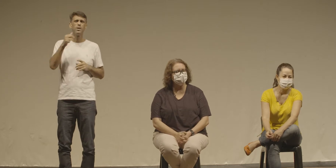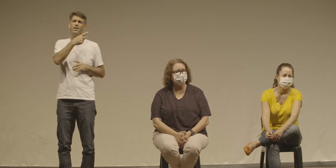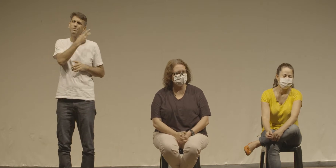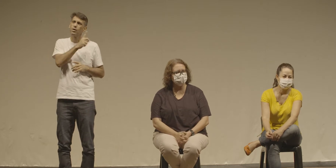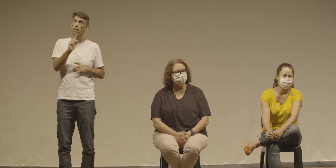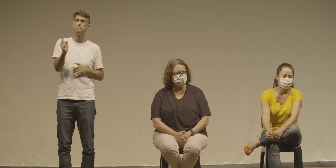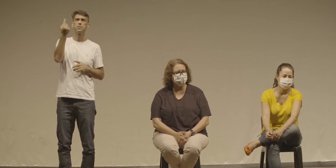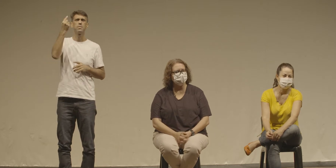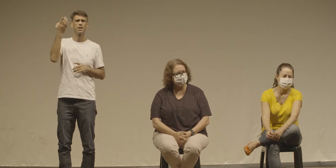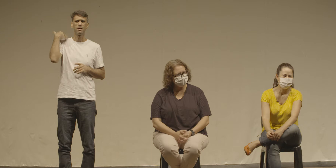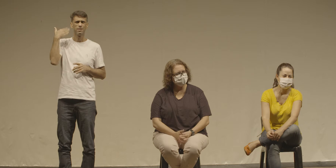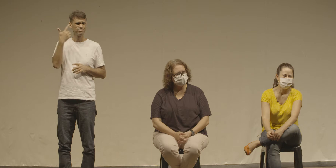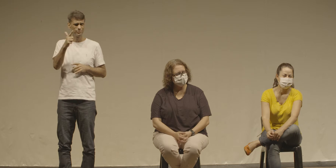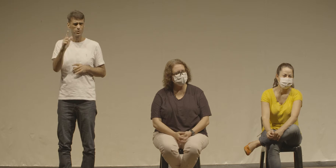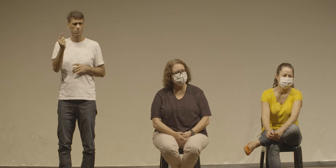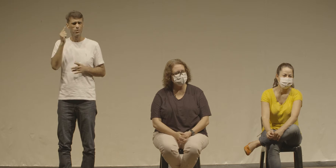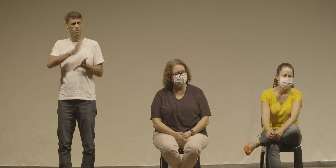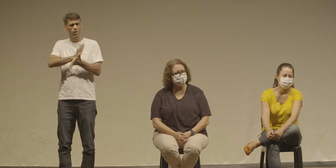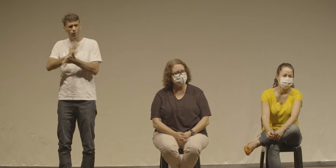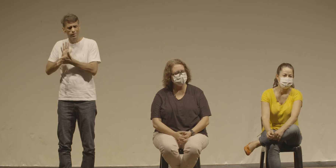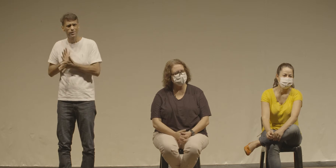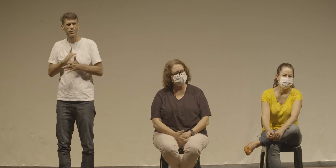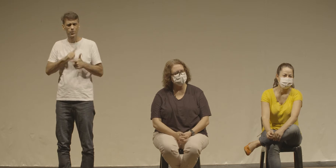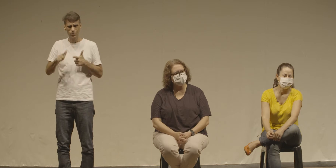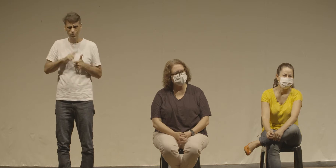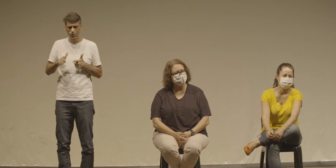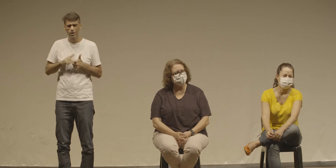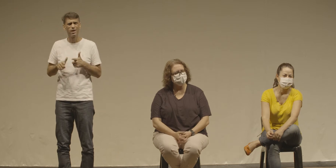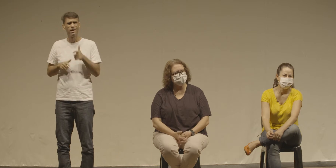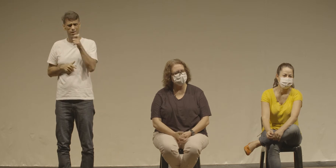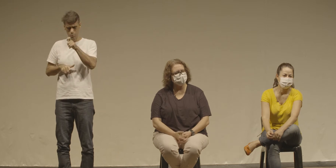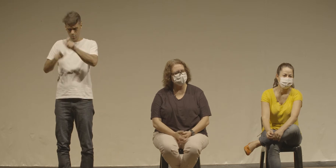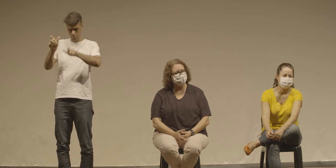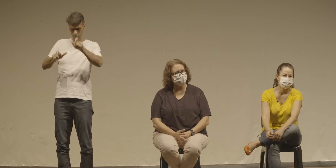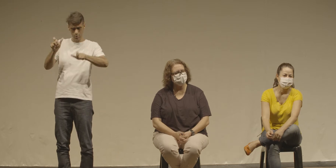mulheres, né? Quanto preconceito, quanto elas passaram, a mulher tinha que ser,